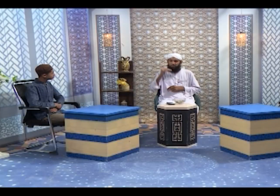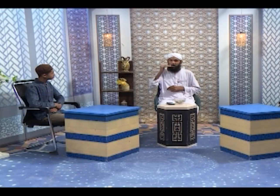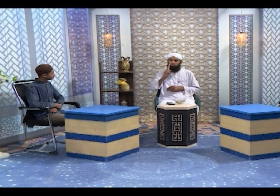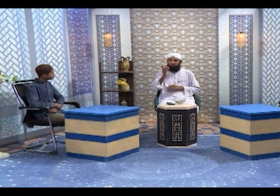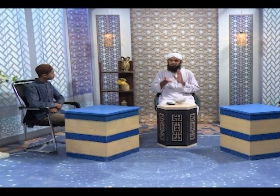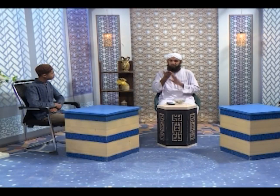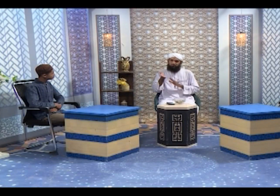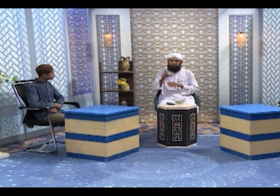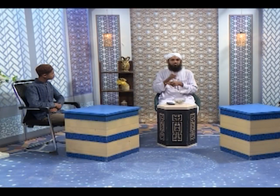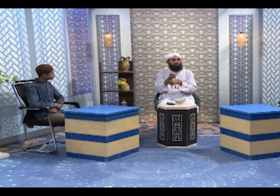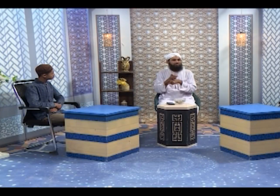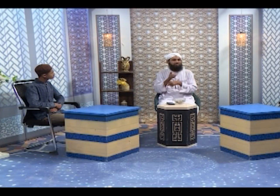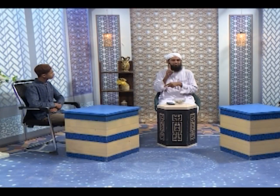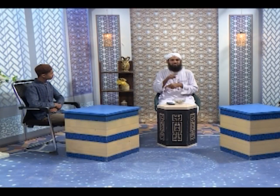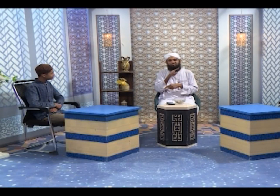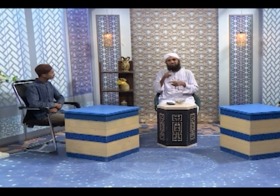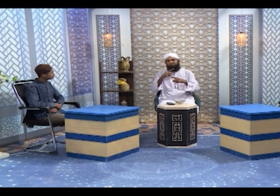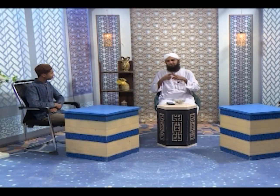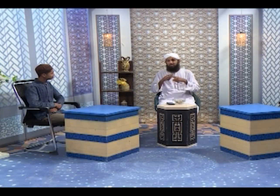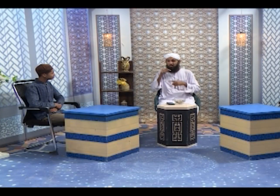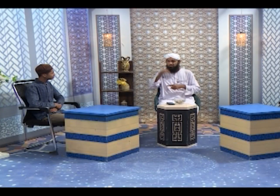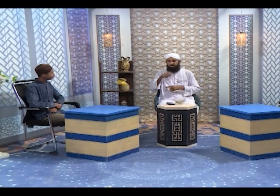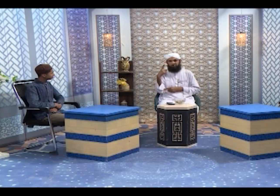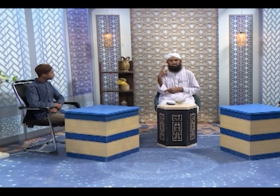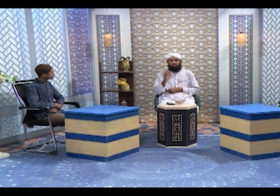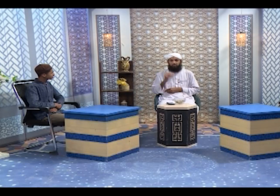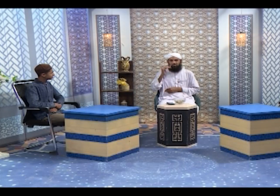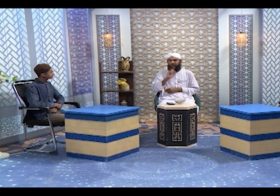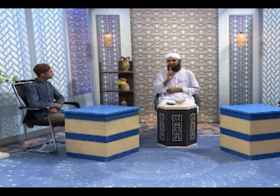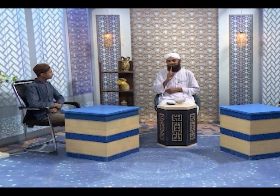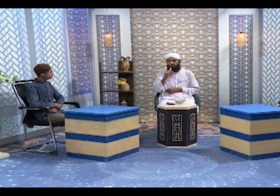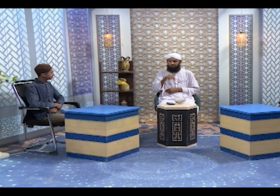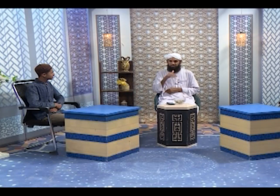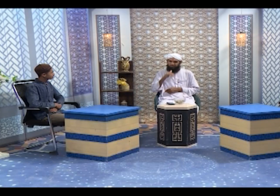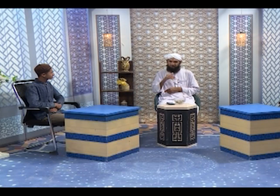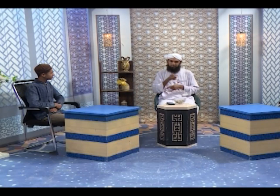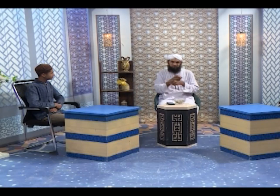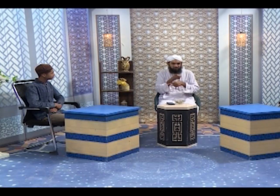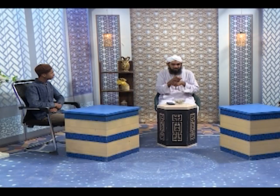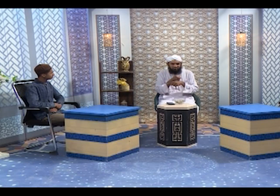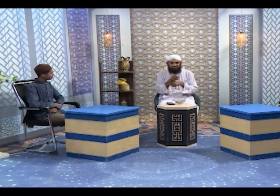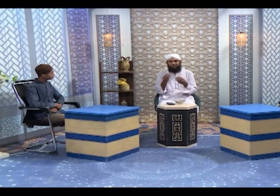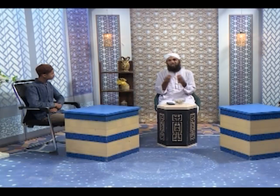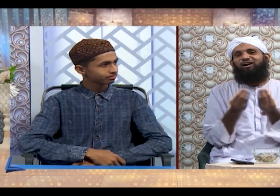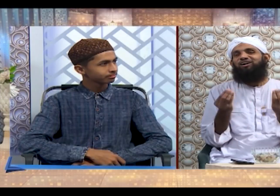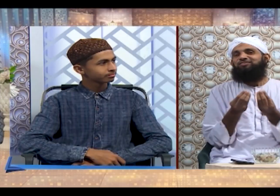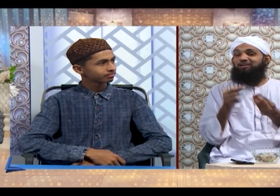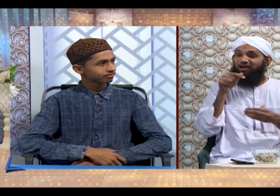بچپن ہی سے اپنی اولاد کی تربیت پر بھرپور توجہ دے، کیونکہ بچے کی زندگی کے ابتدائی سال بقیہ زندگی